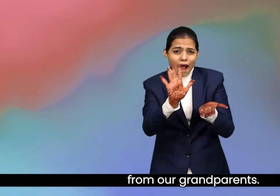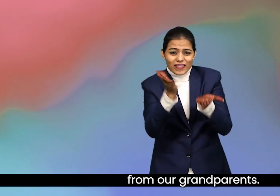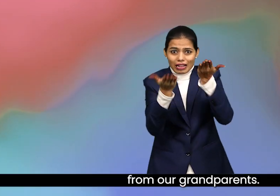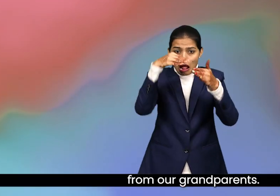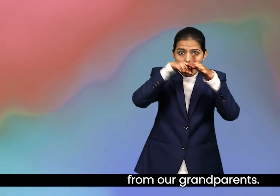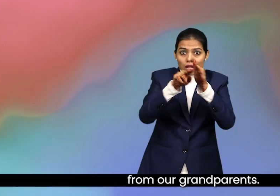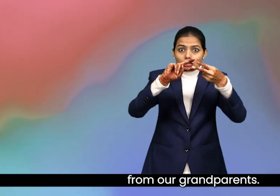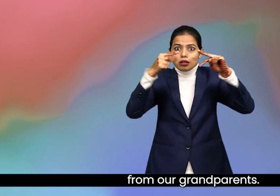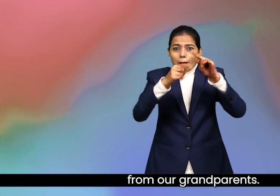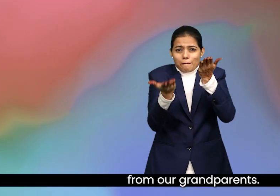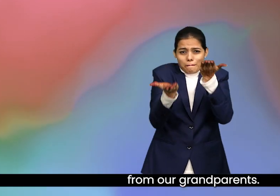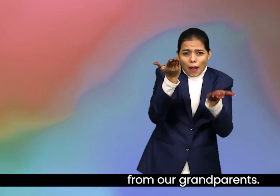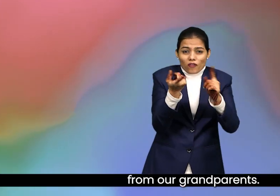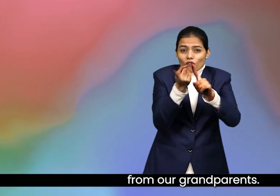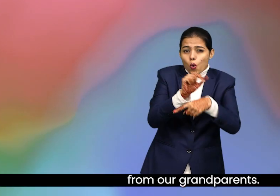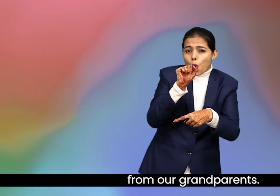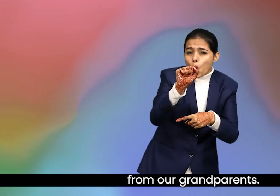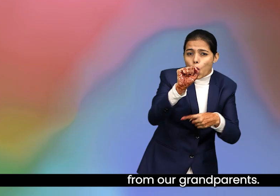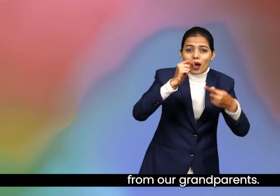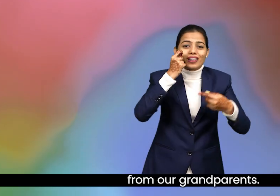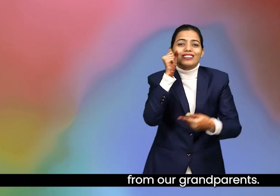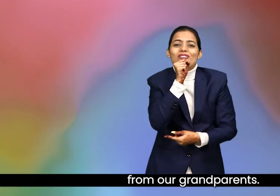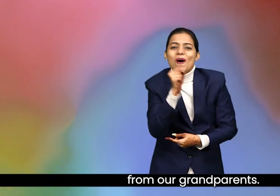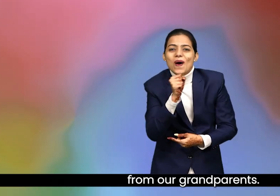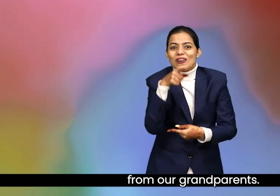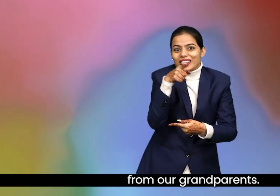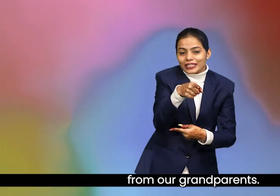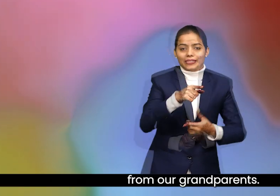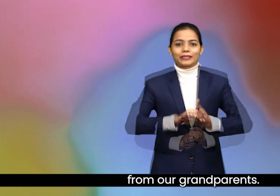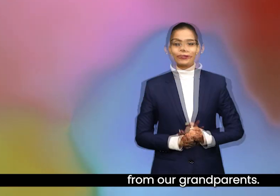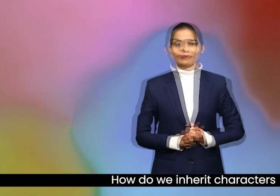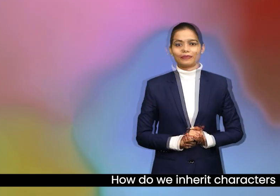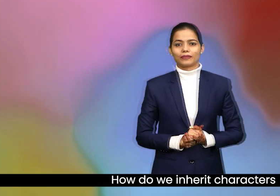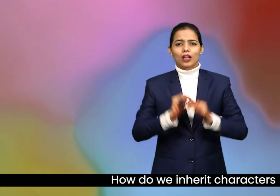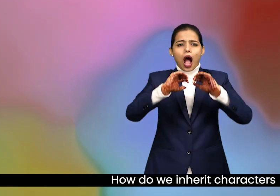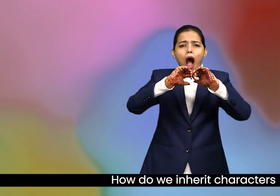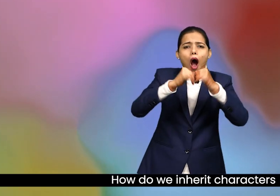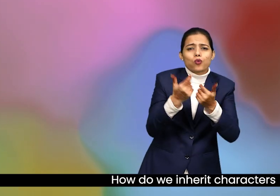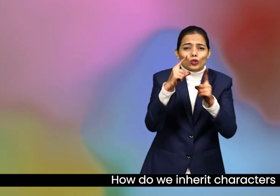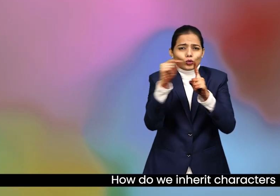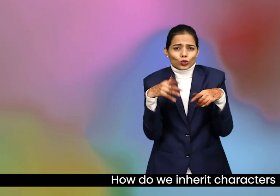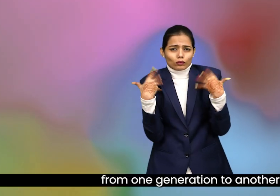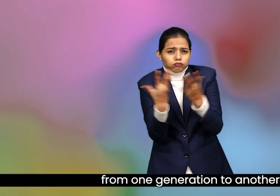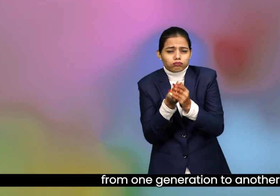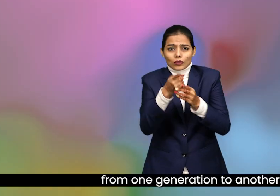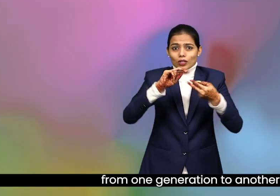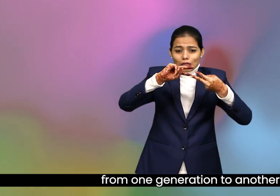நம் தாத்தா பாட்டிகளிடமிருந்து பெறப்பட்டிருக்கலாம். ஒரு தலைமுறையிலிருந்து இன்னொரு